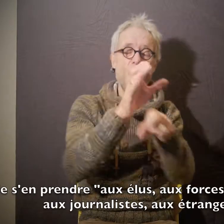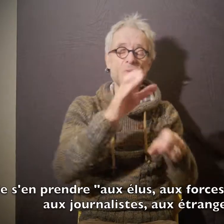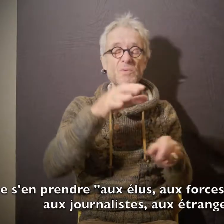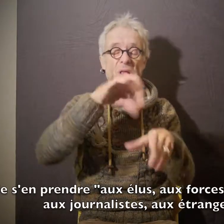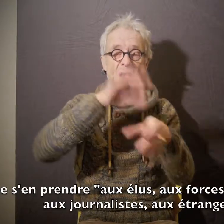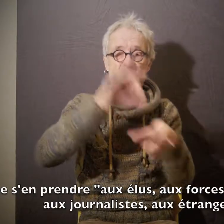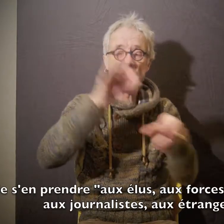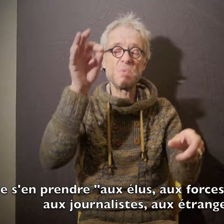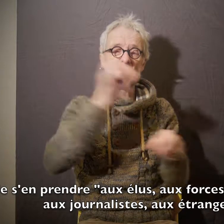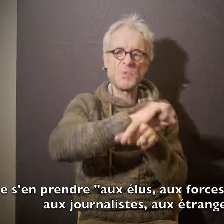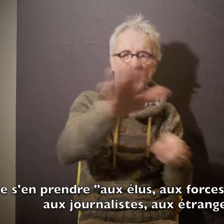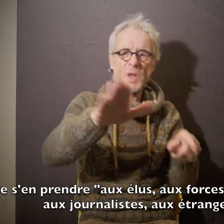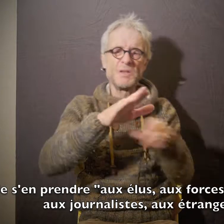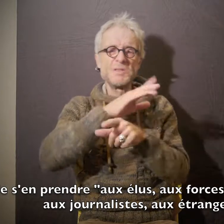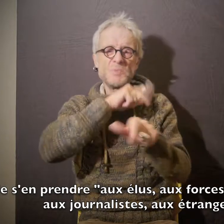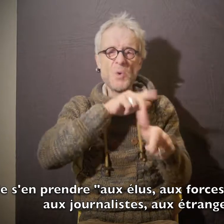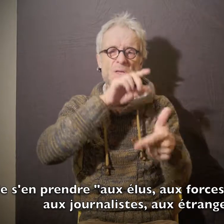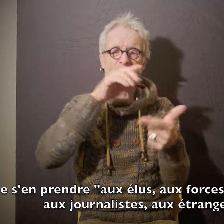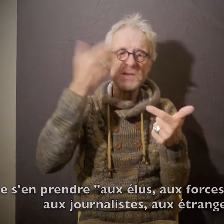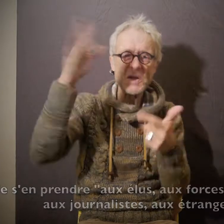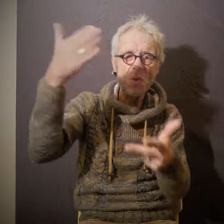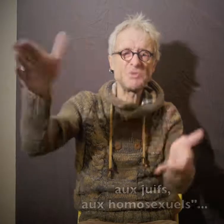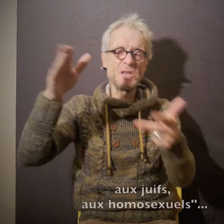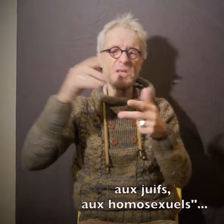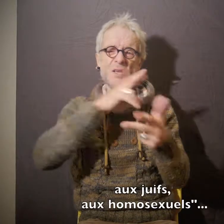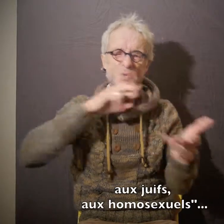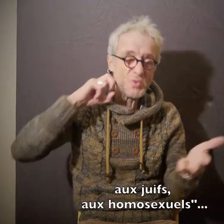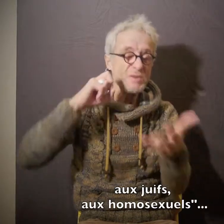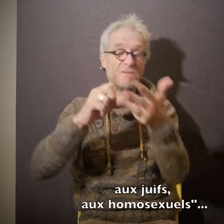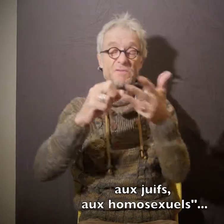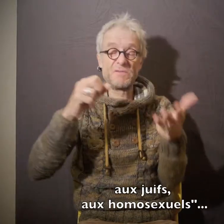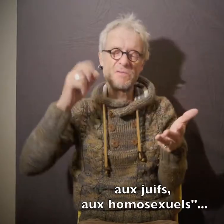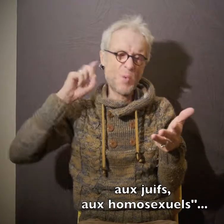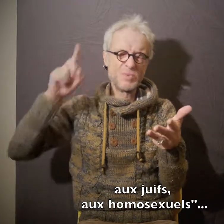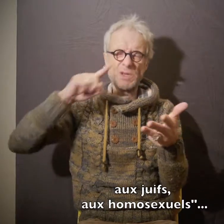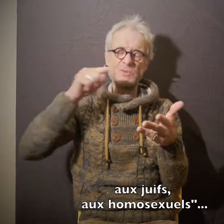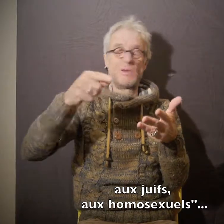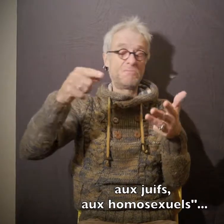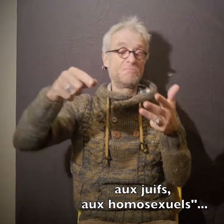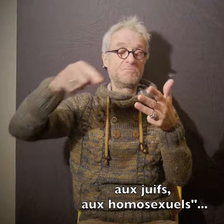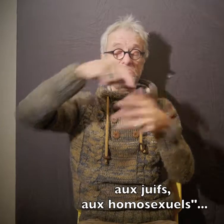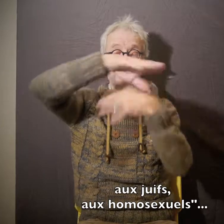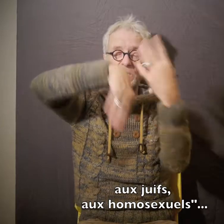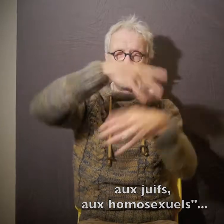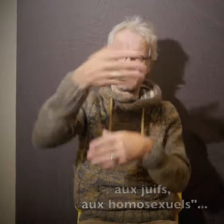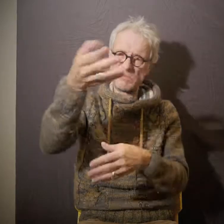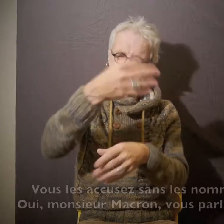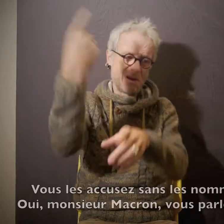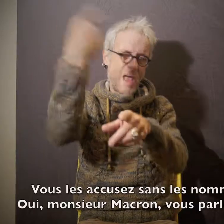de l'ordre, aux journalistes, aux étrangers, aux juifs, aux homosexuels. Vous